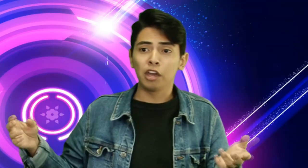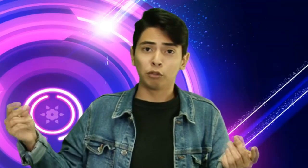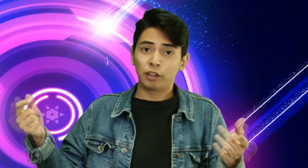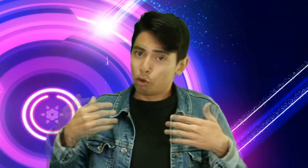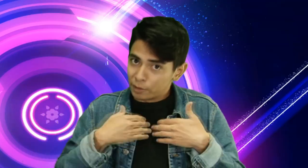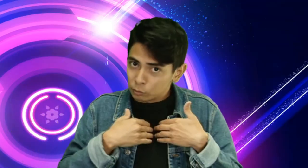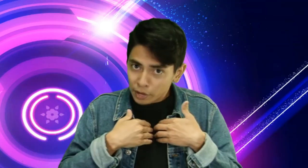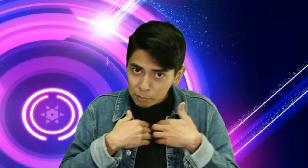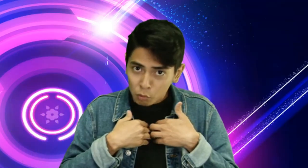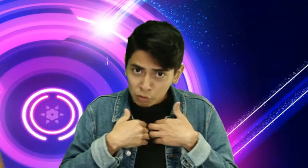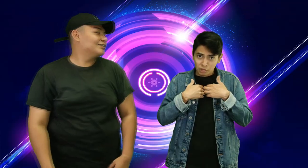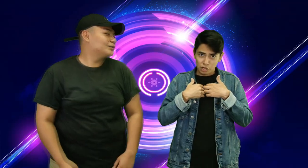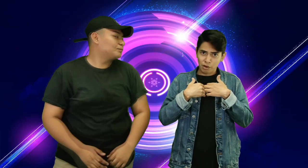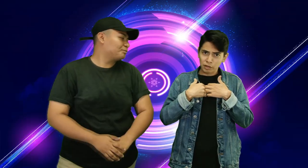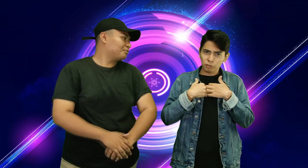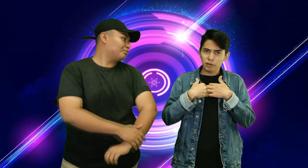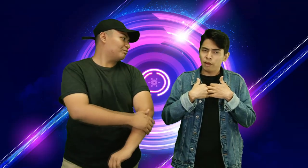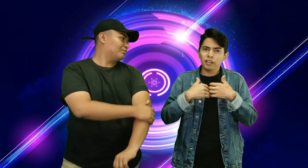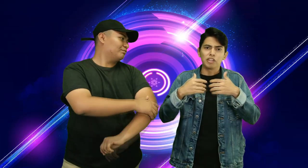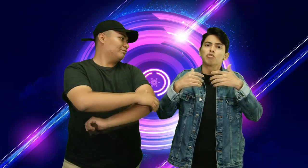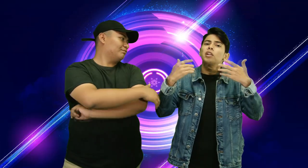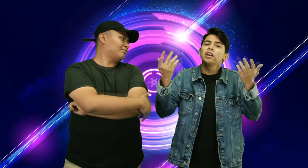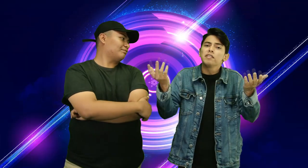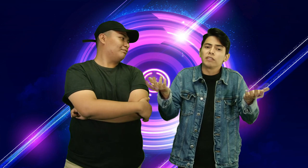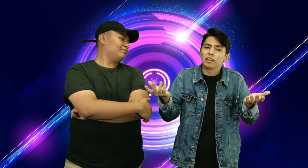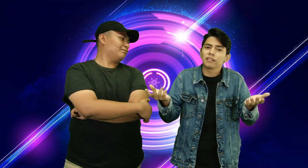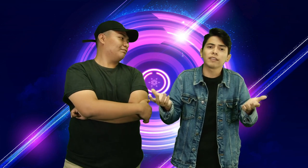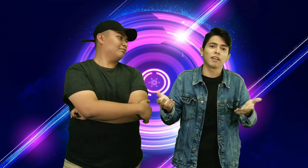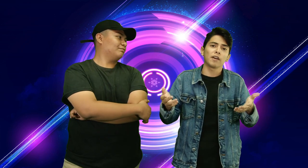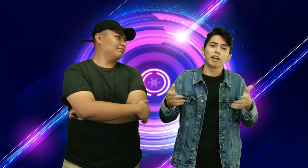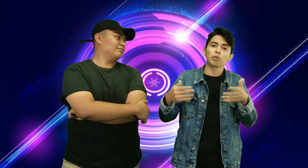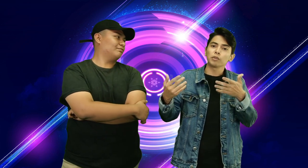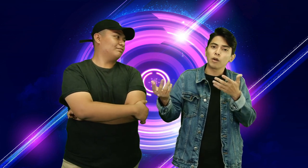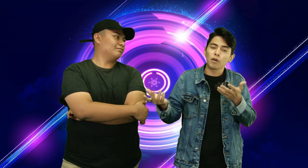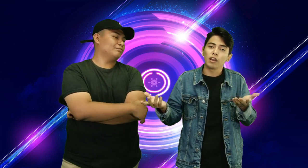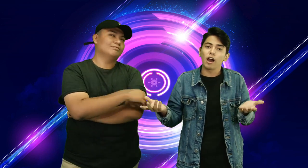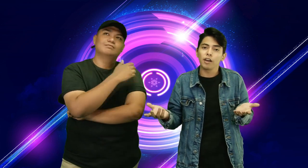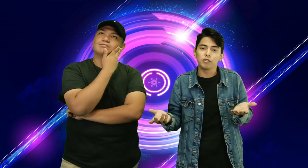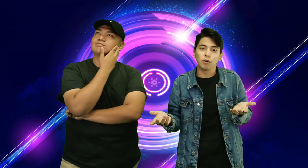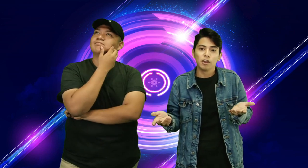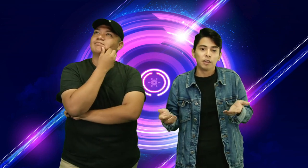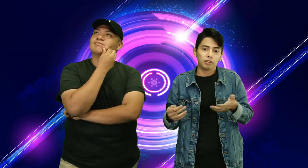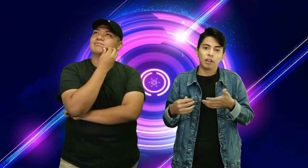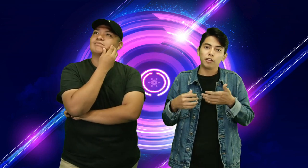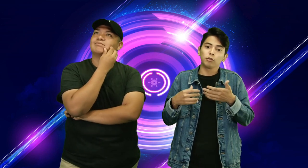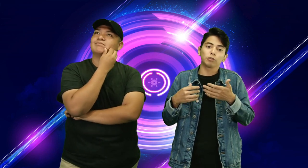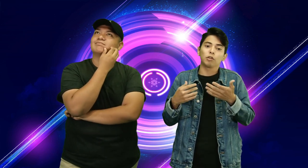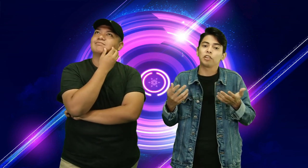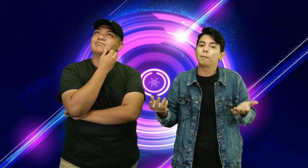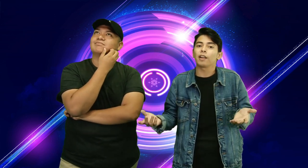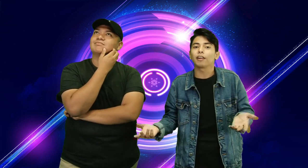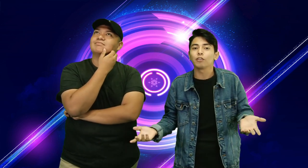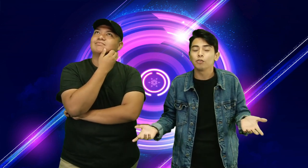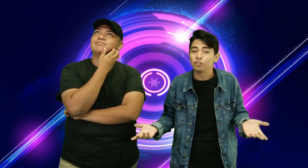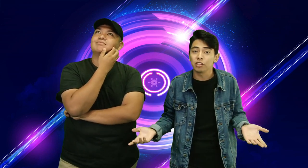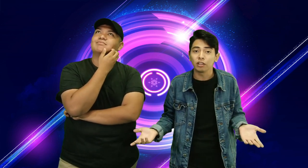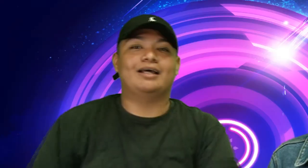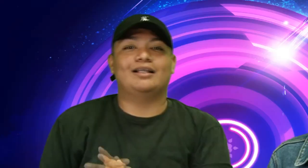yo me he visto chavala que no le interesa se andan en rutas con seis años seis años sólo tienen para darle un chicle en el que